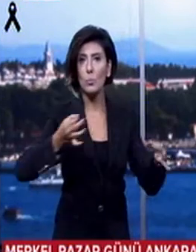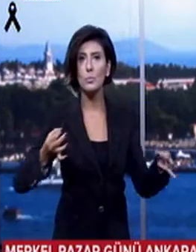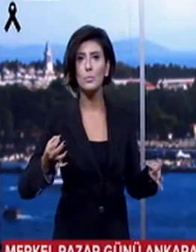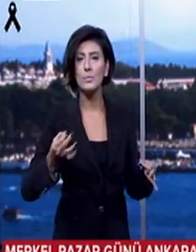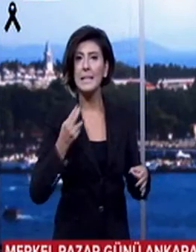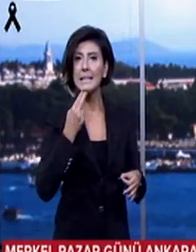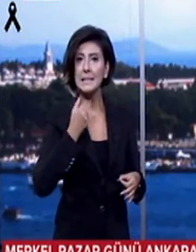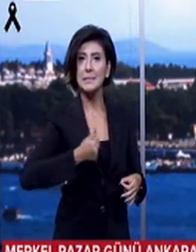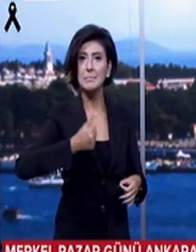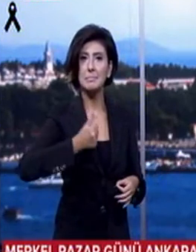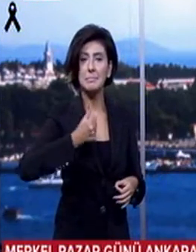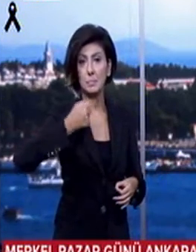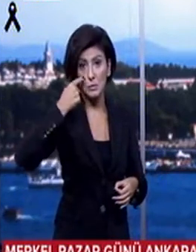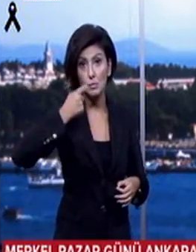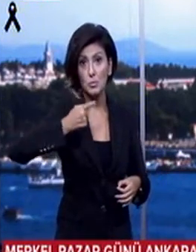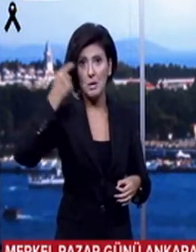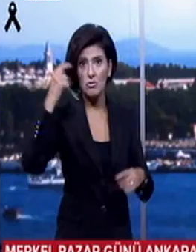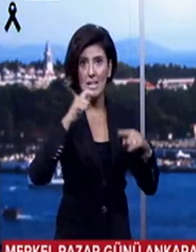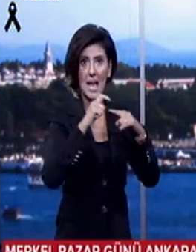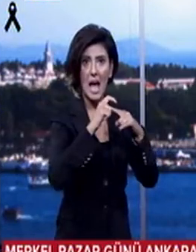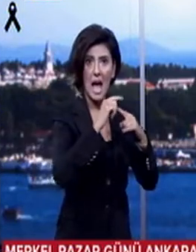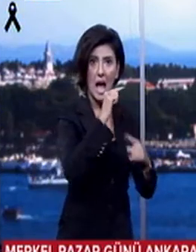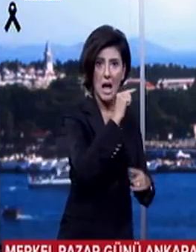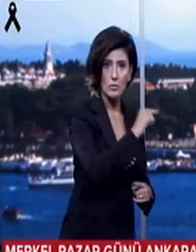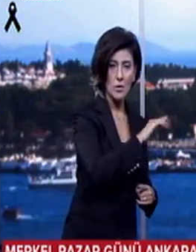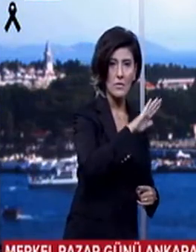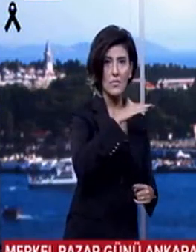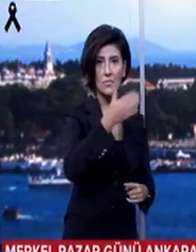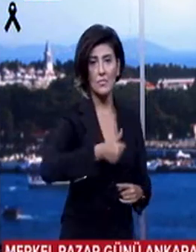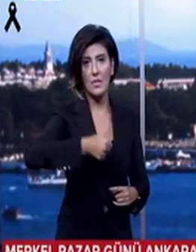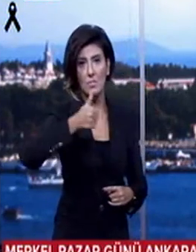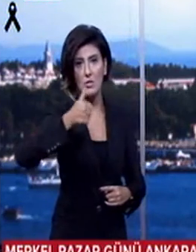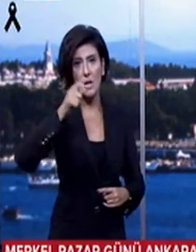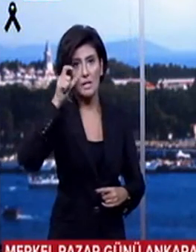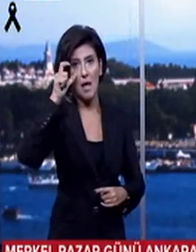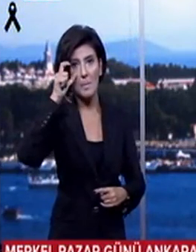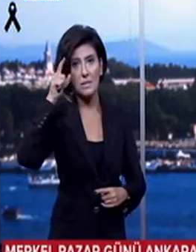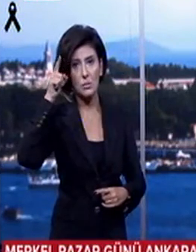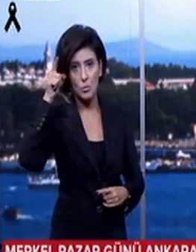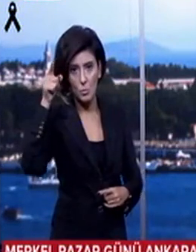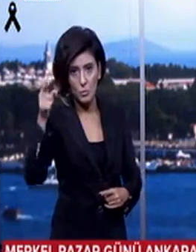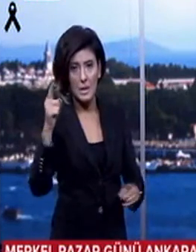duyurdu. Merkel'in Cumhurbaşkanı Recep Tayyip Erdoğan ve Başbakan Ahmet Davutoğlu'yla